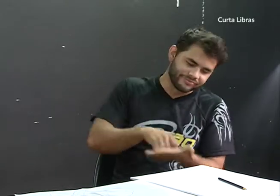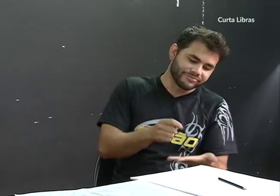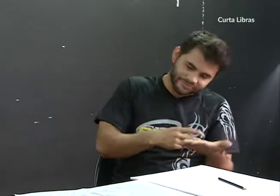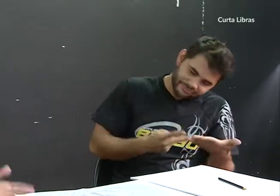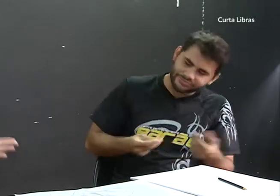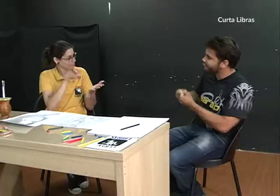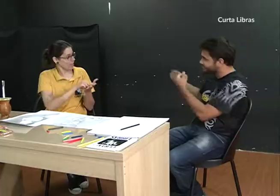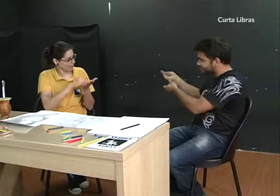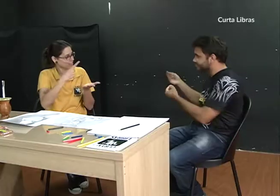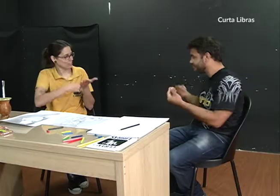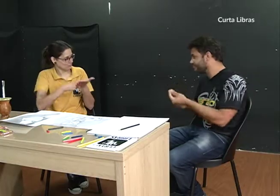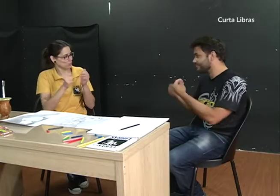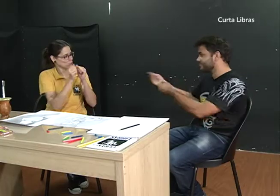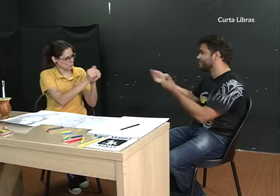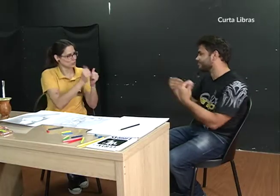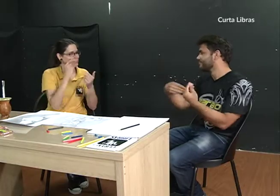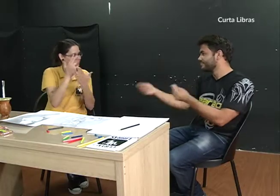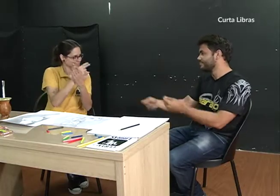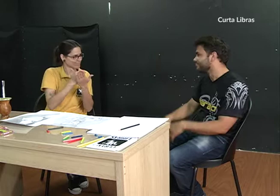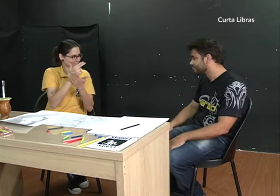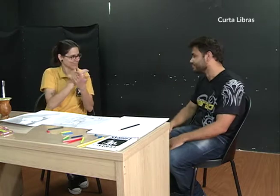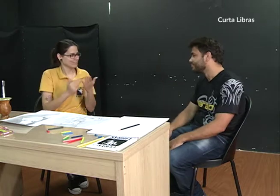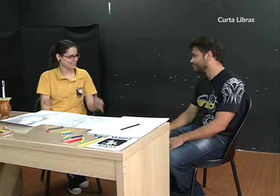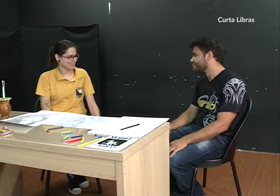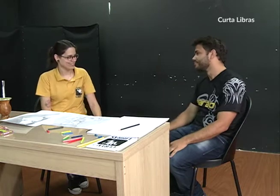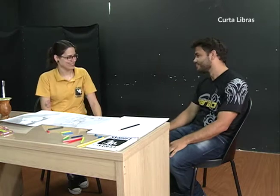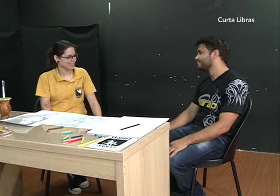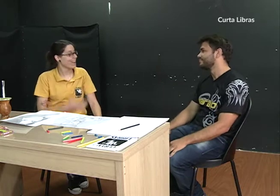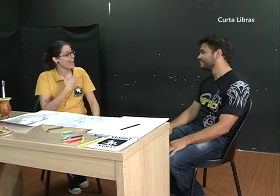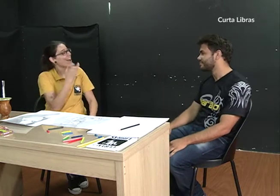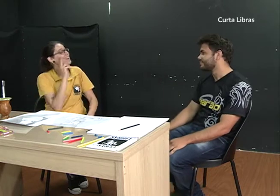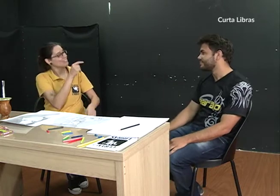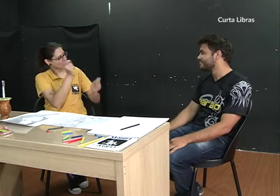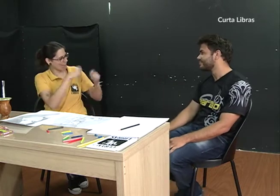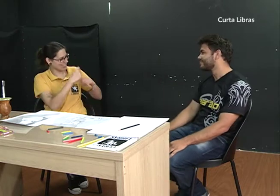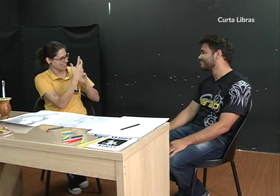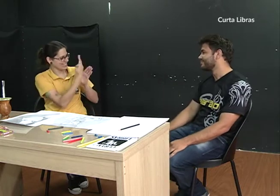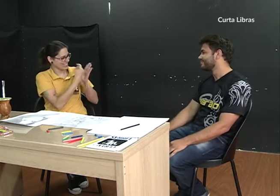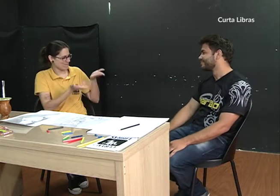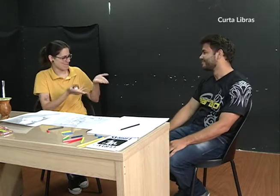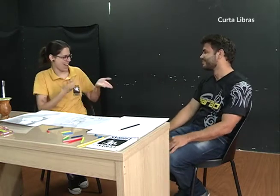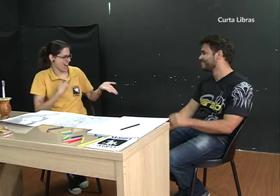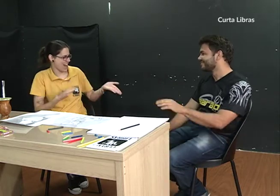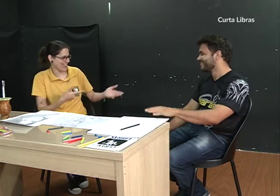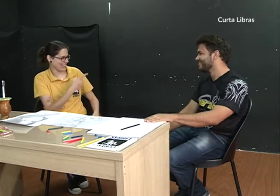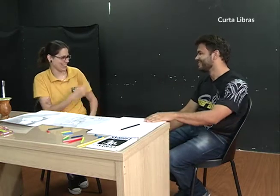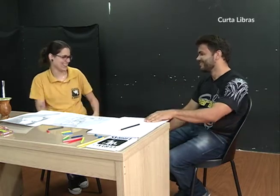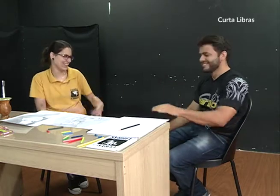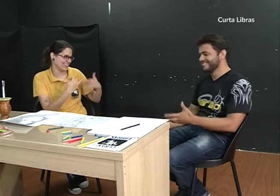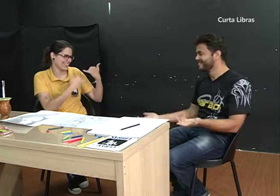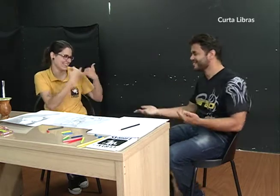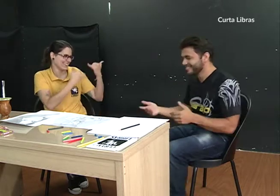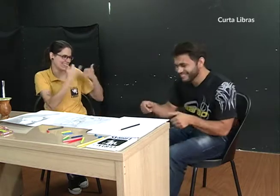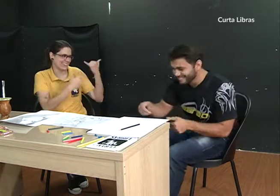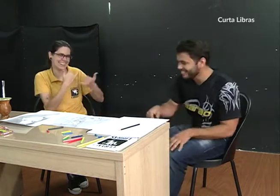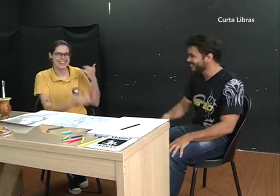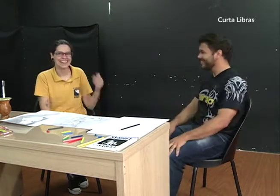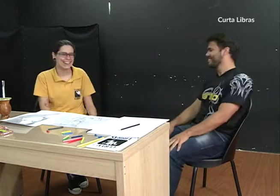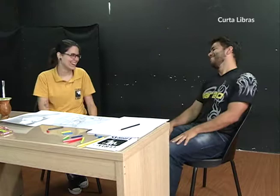dela. Ah, estando junto para você desenhar, né? Pode fazer um desenho meu agora? Claro. Ah, tô